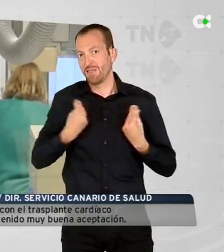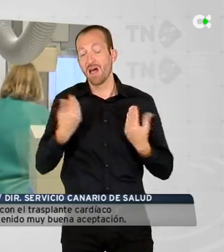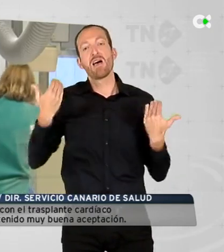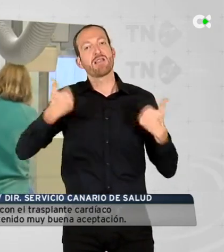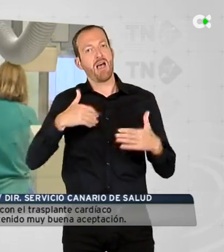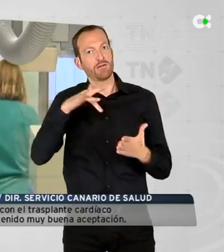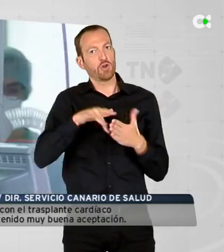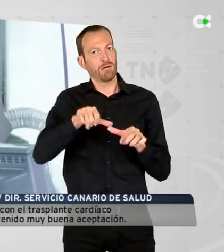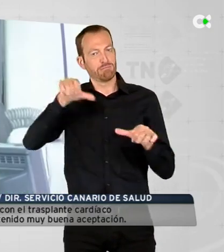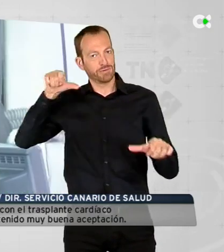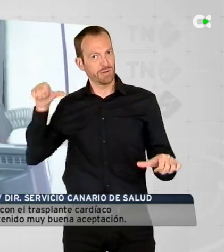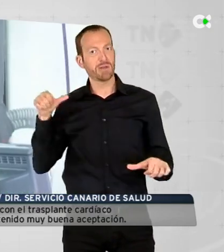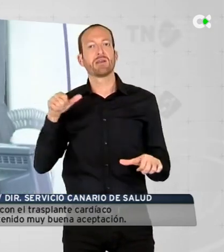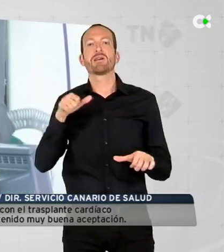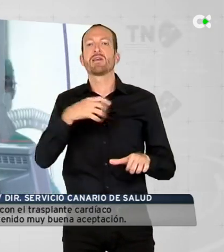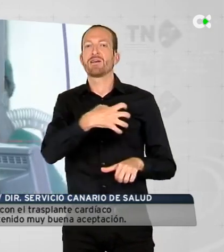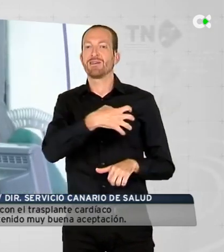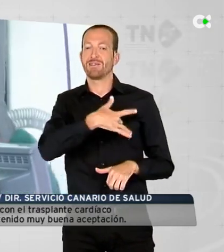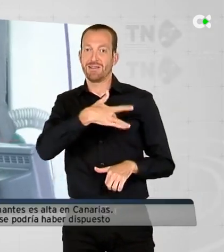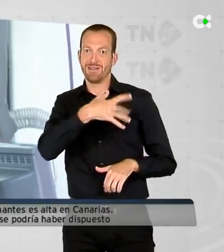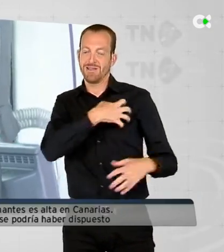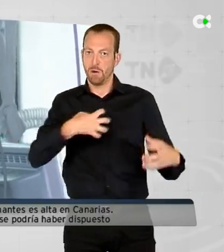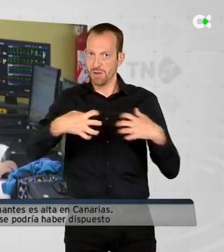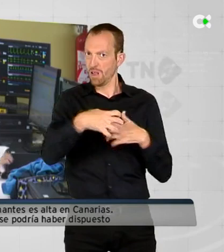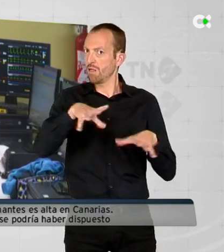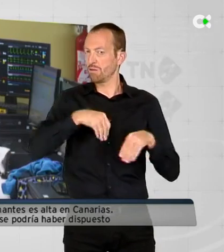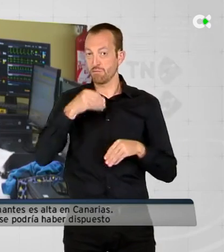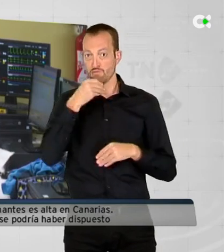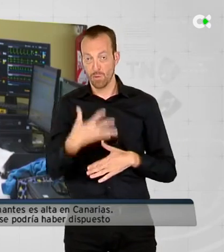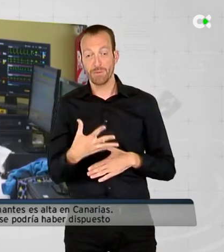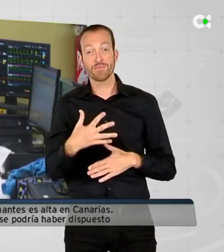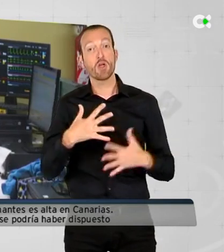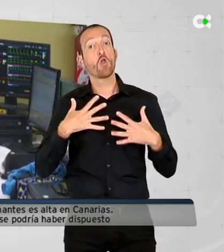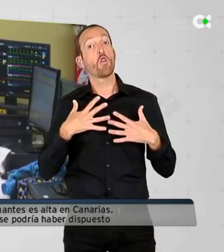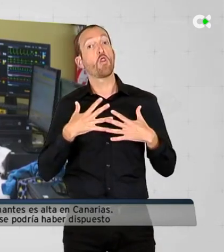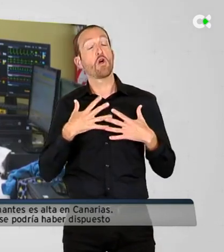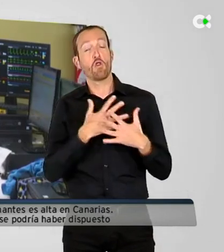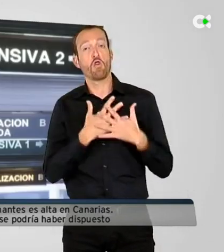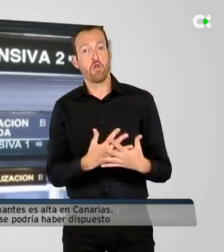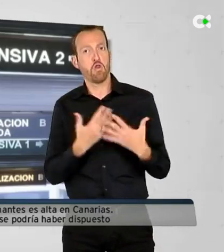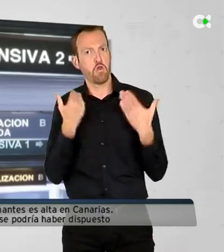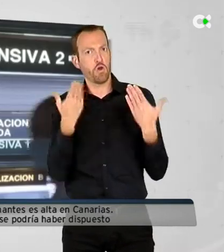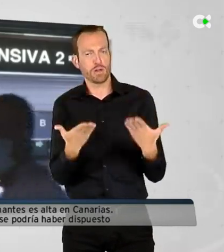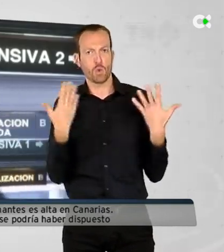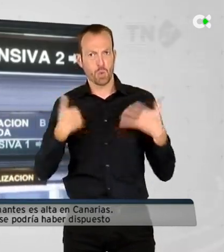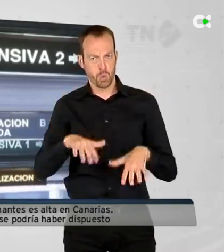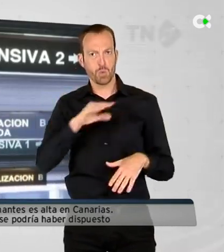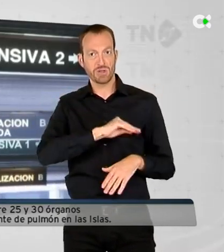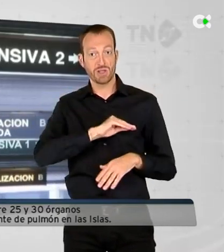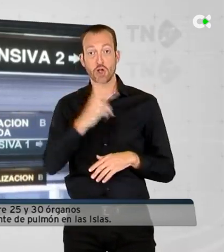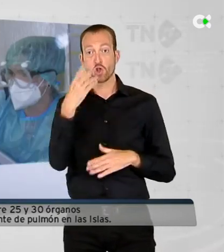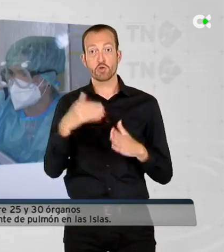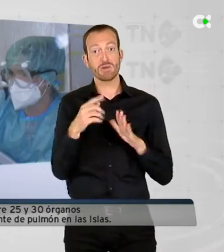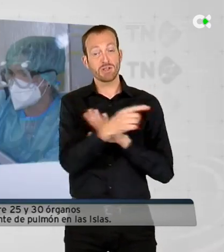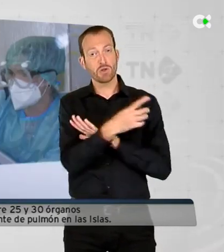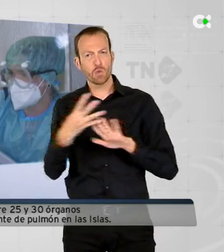trasplante cardíaco que además ha tenido muy buena aceptación. La tasa de donantes es alta en Canarias. Solo en 2019 se podría haber dispuesto